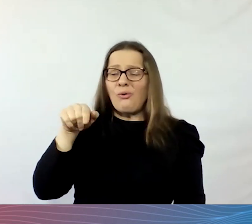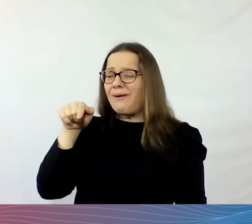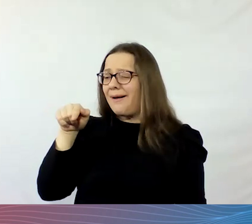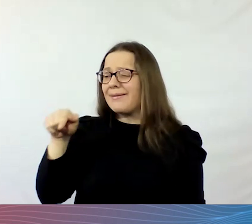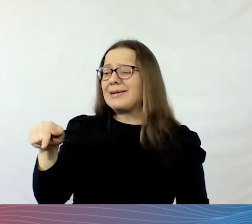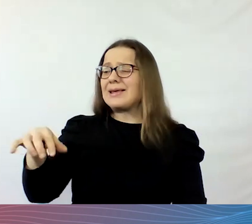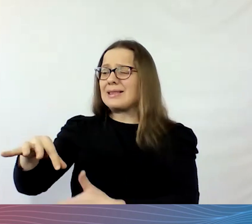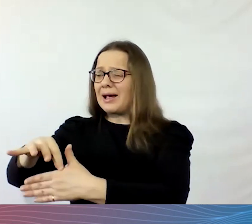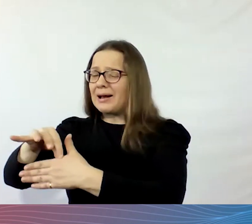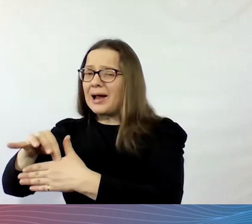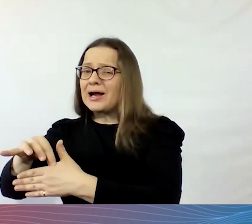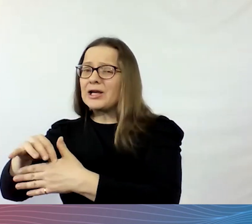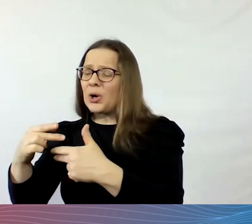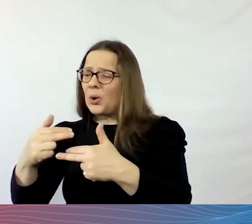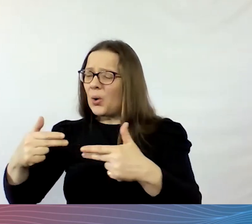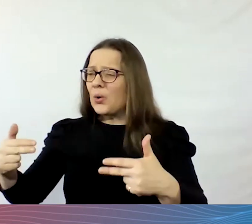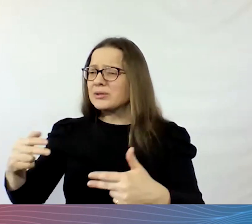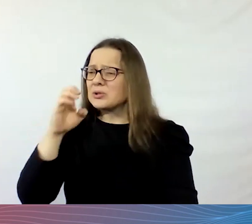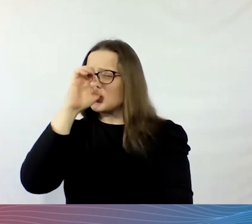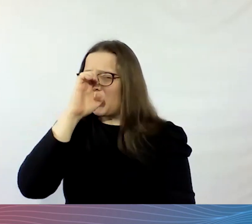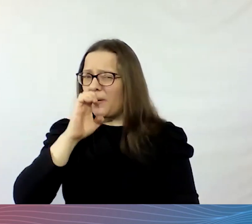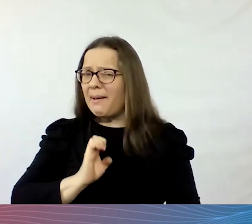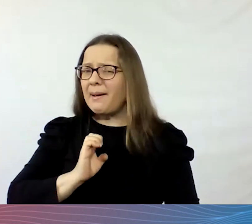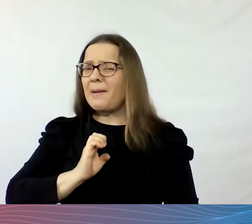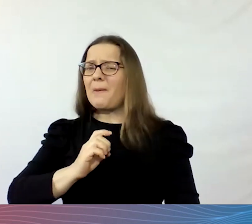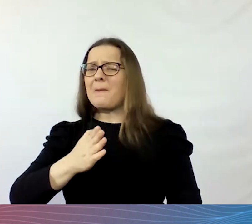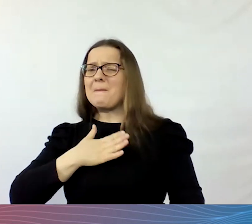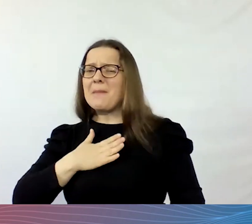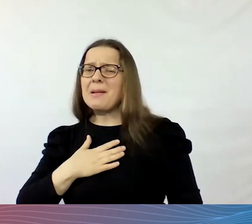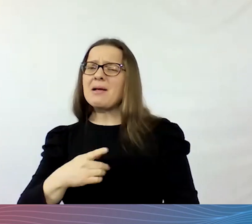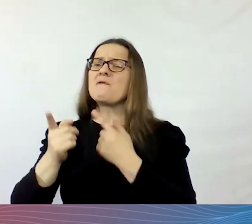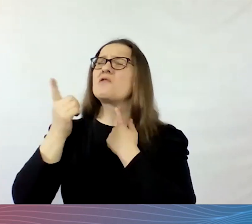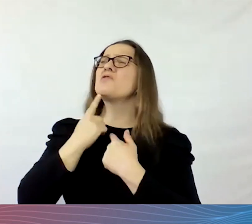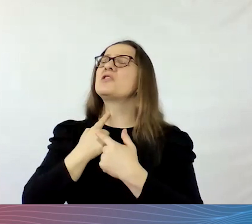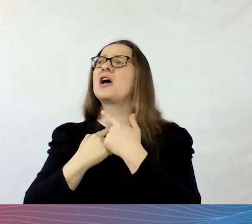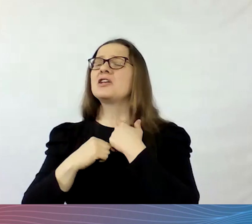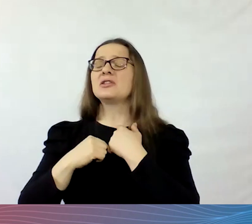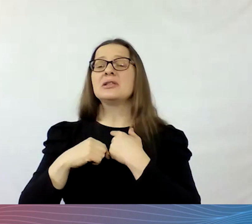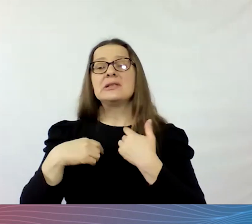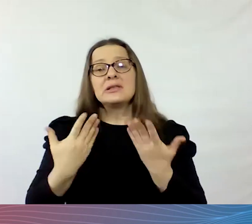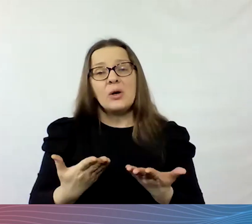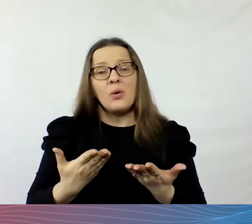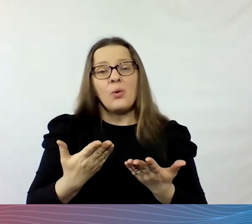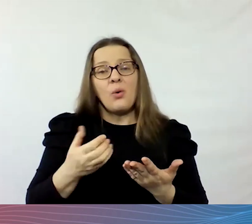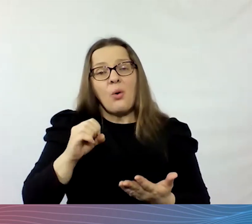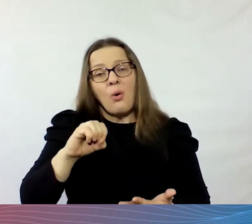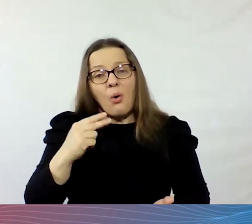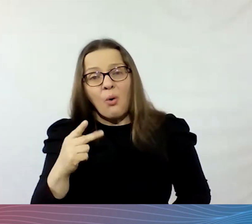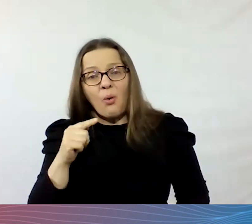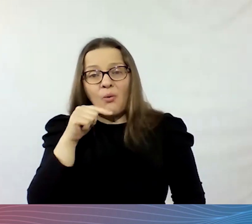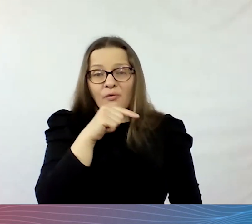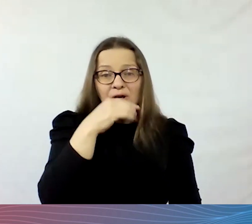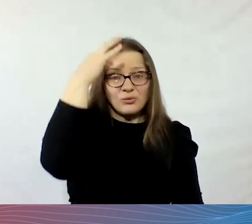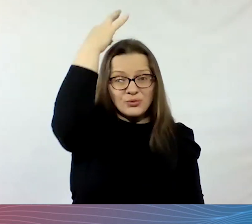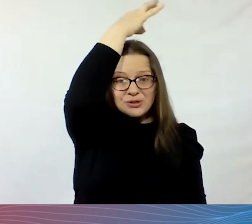são opostos. São opostos. Ou você está na carne, ou você está no Espírito. Vamos nos esforçar diligentemente,